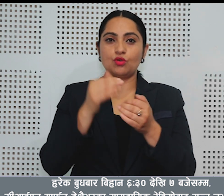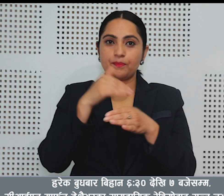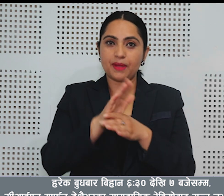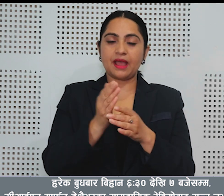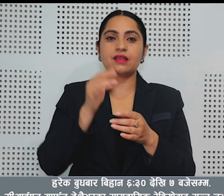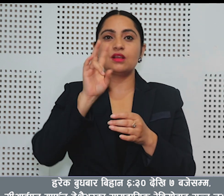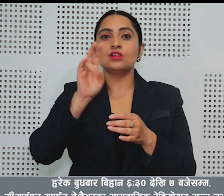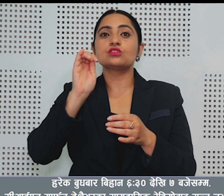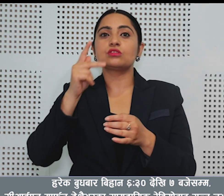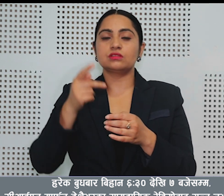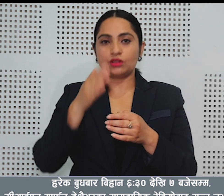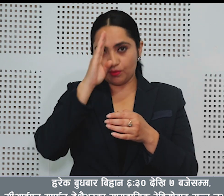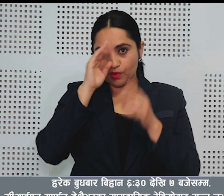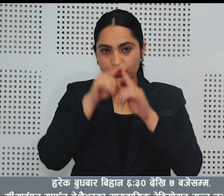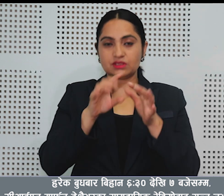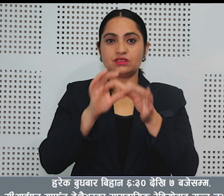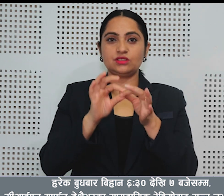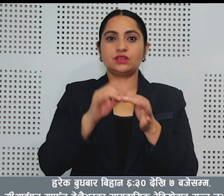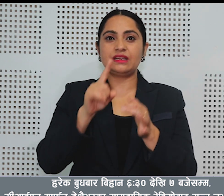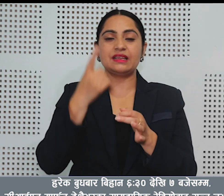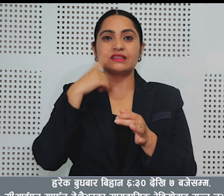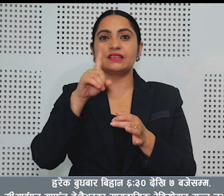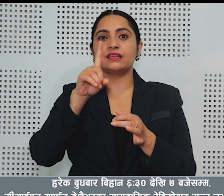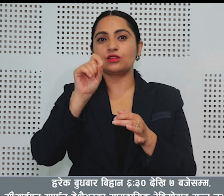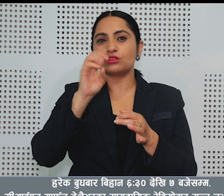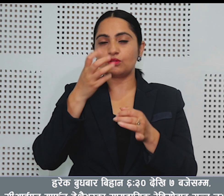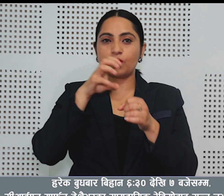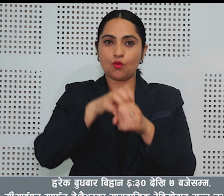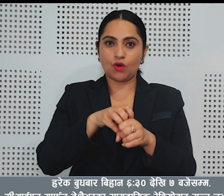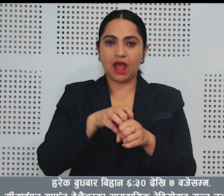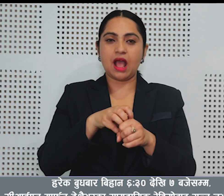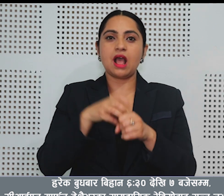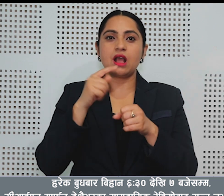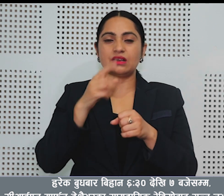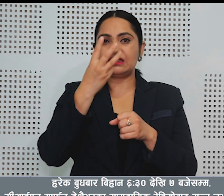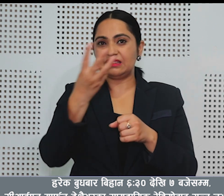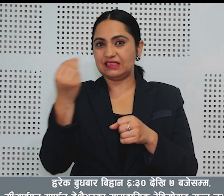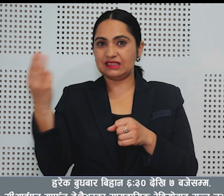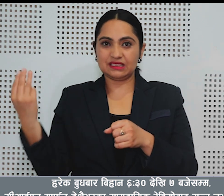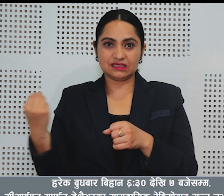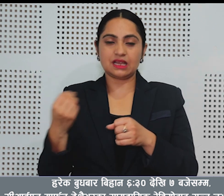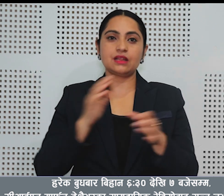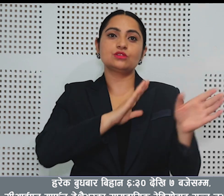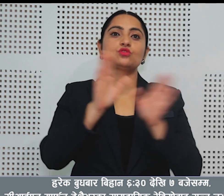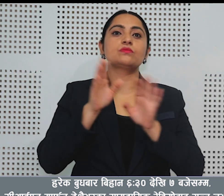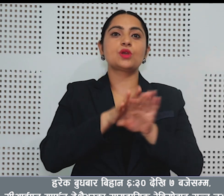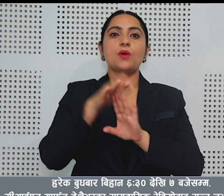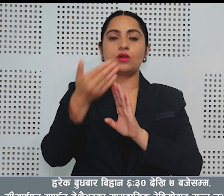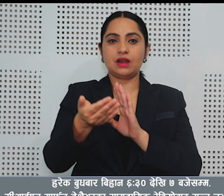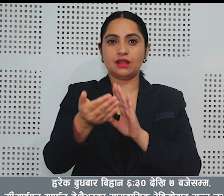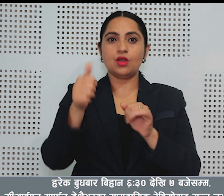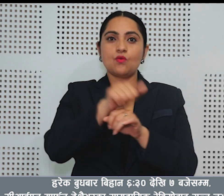प्रहरी बलसँग चाहिँ समन्वय गरेर यो 1 देखि 10 नम्बर वडाका ती 3 जनाका दरले स्वयंसेवकहरूलाई